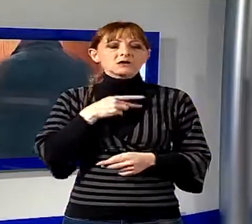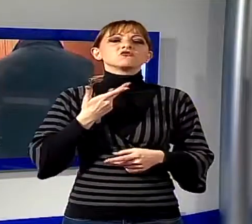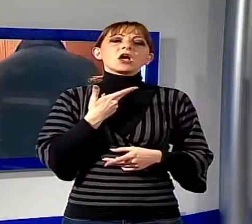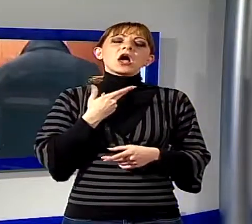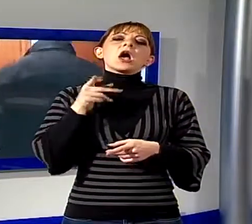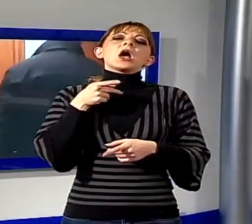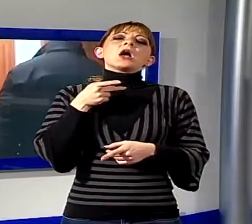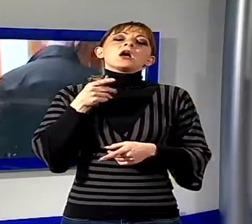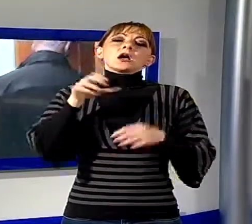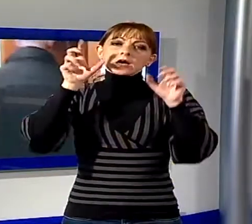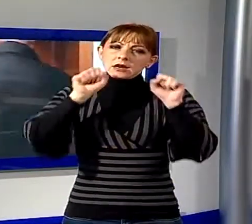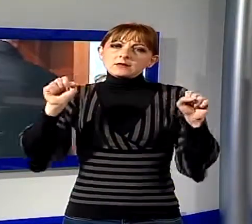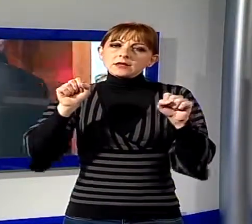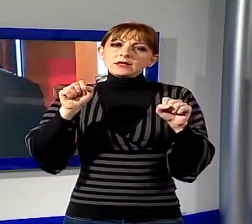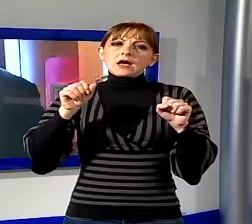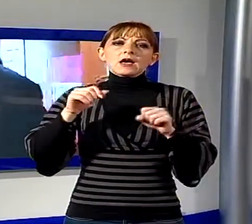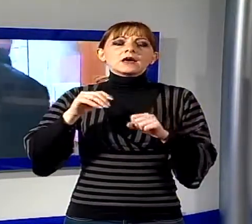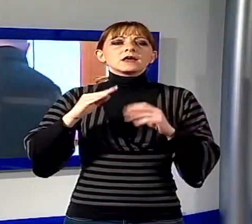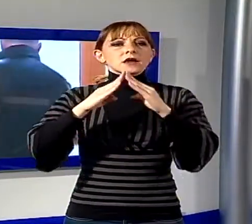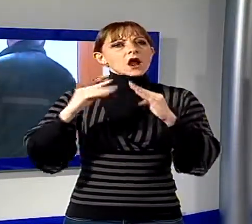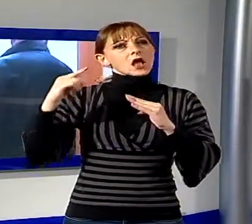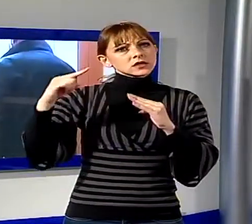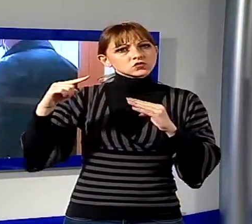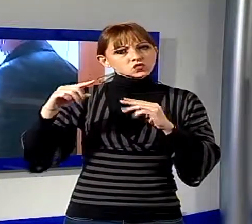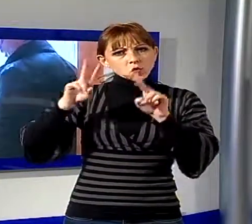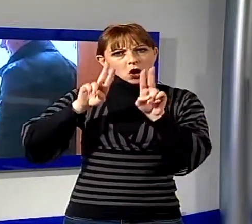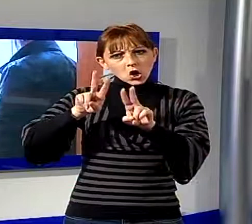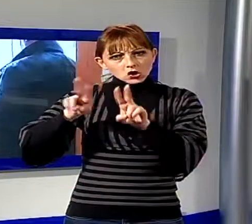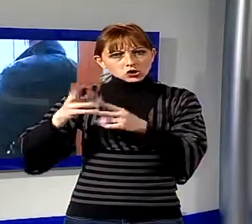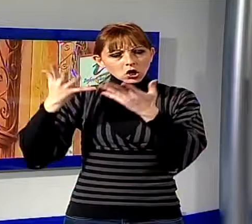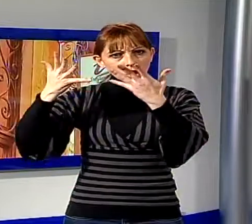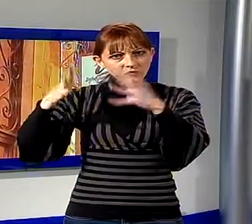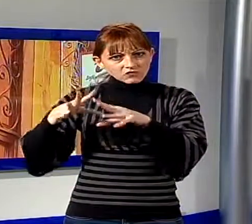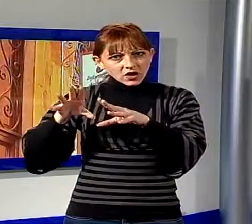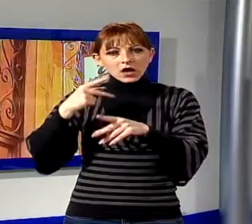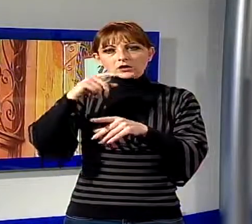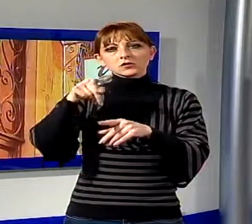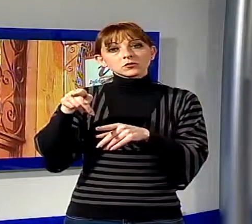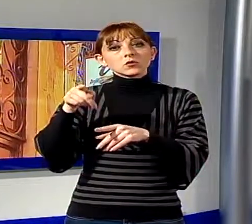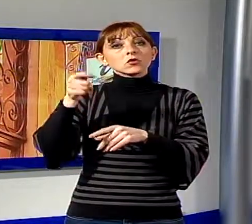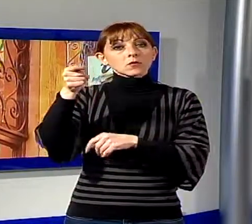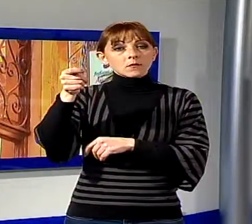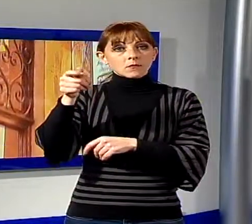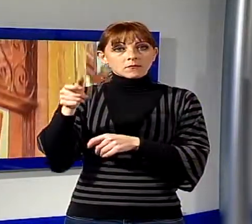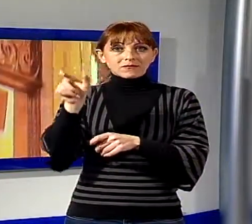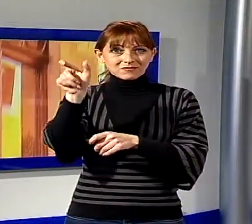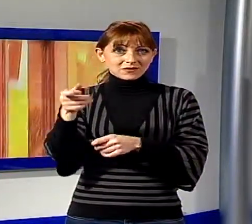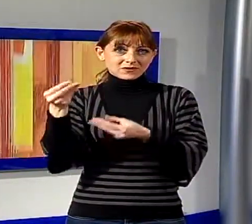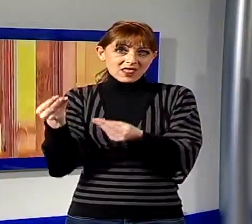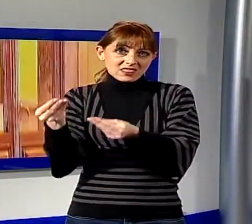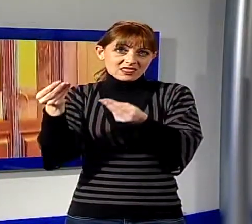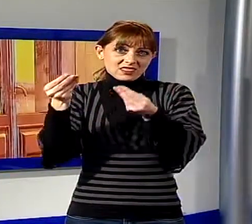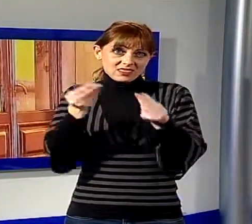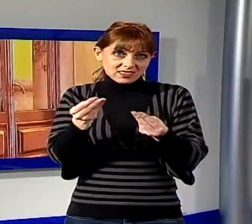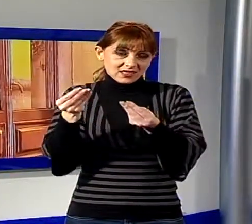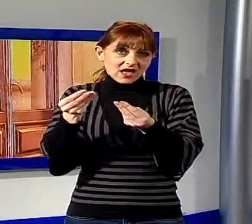i carabinieri hanno trovato gli arnesi utilizzati per lo scasso. Il pensionato ha consegnato spontaneamente le somme